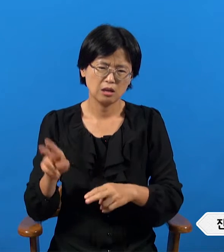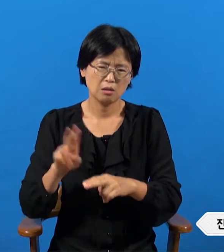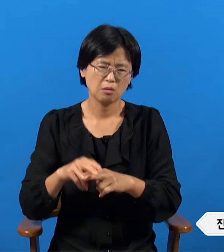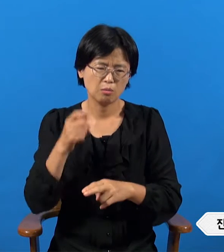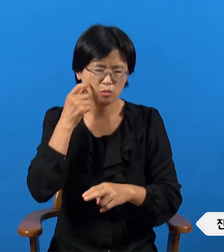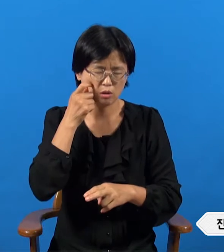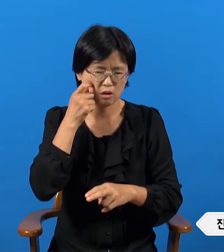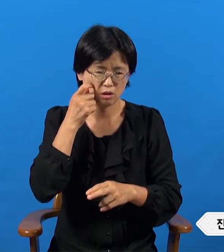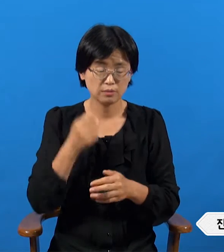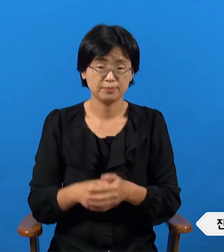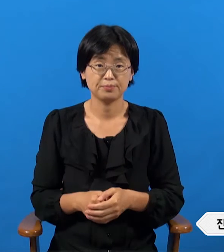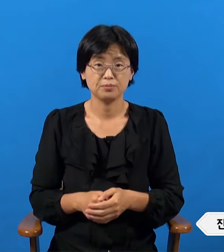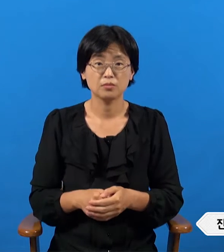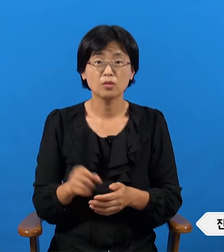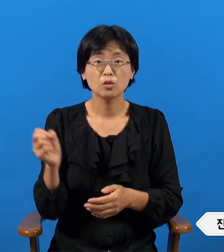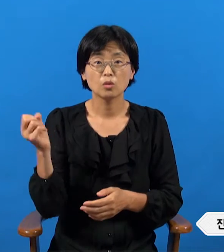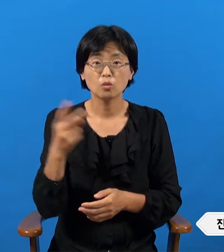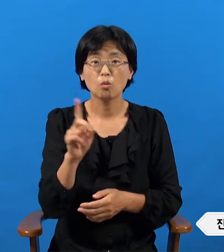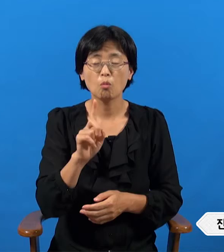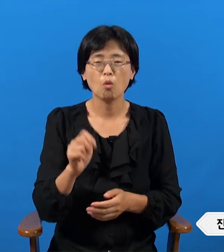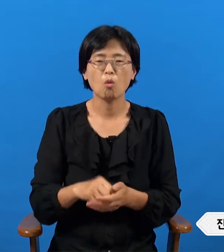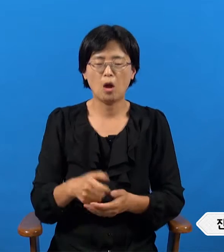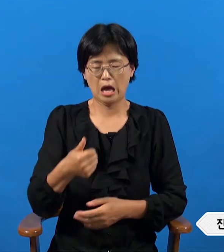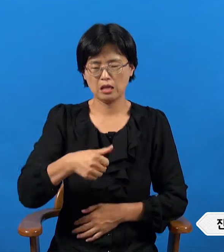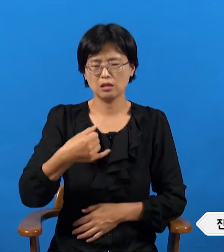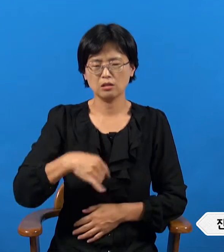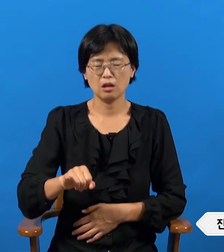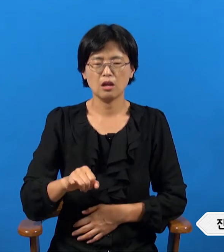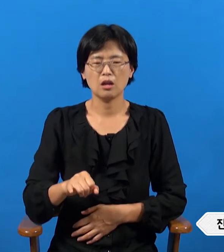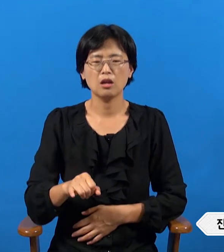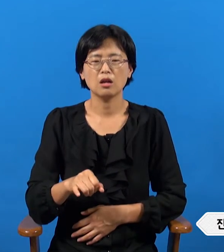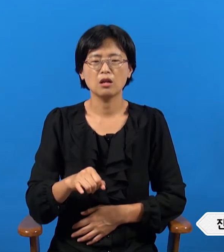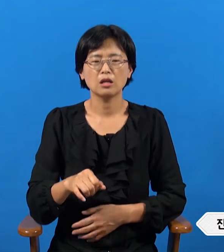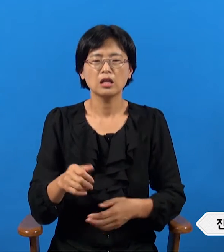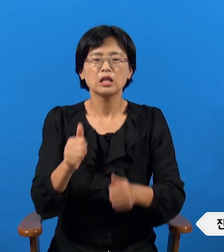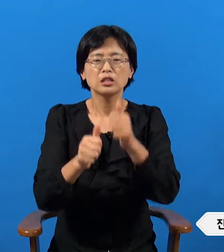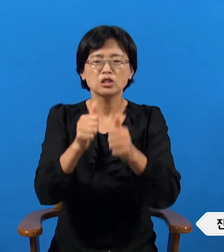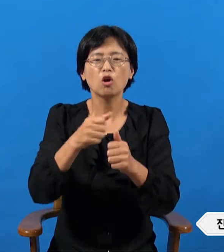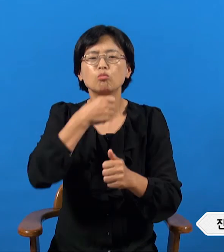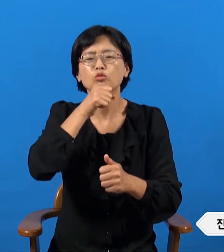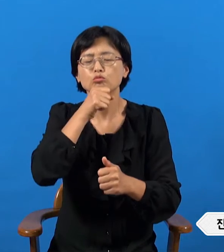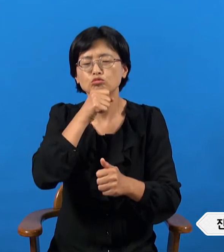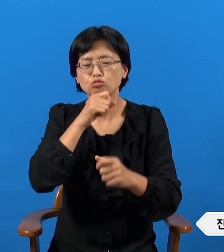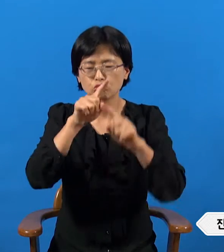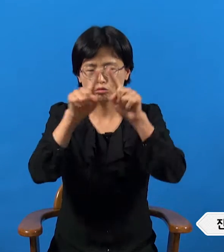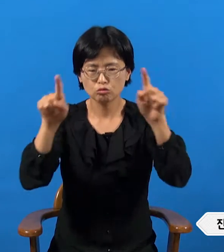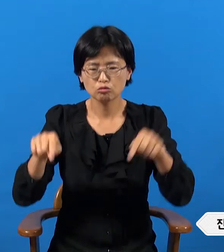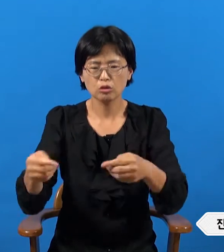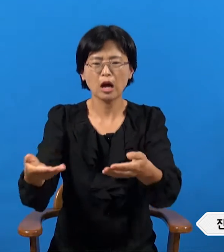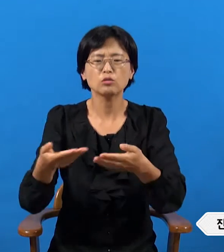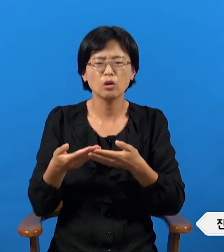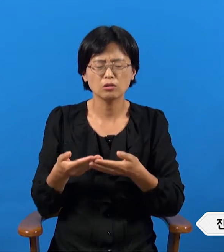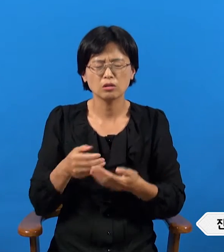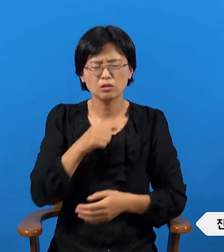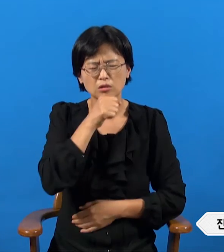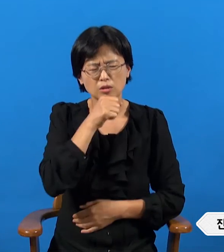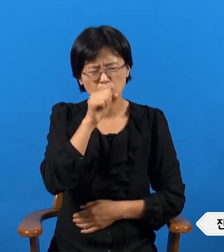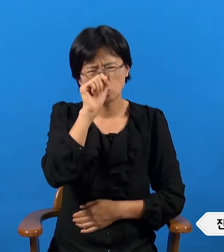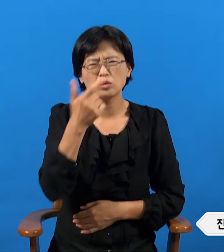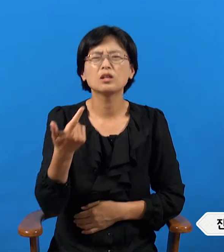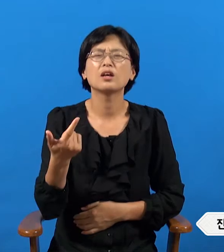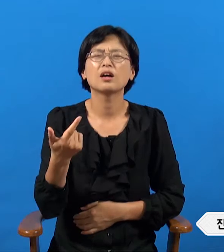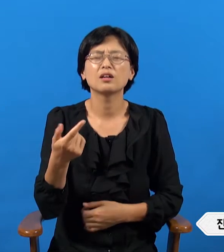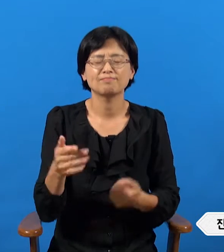듭니다. 애들이 성적표를 가져오는데 좋지 않습니다. 내가 중졸이었으니까 그게